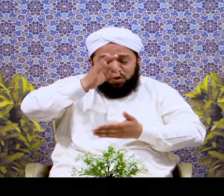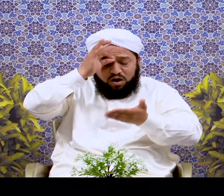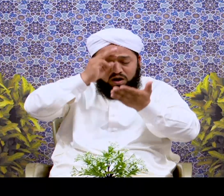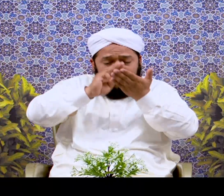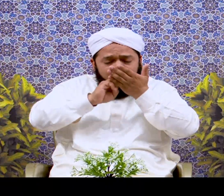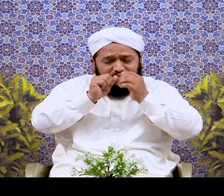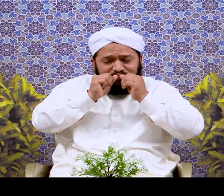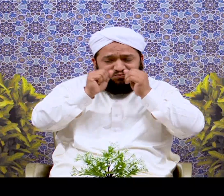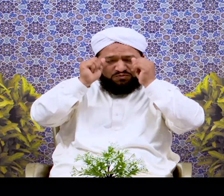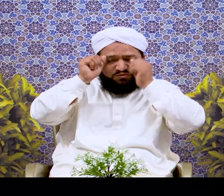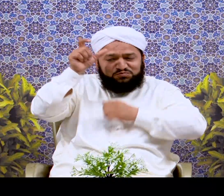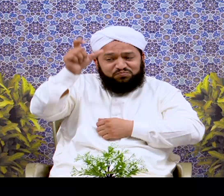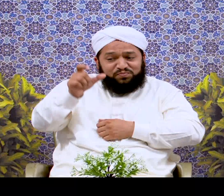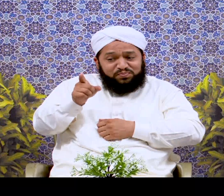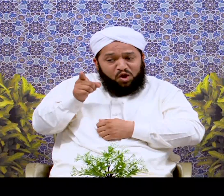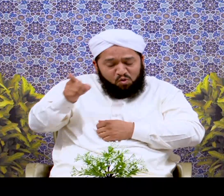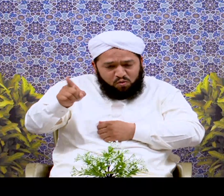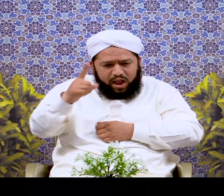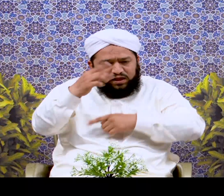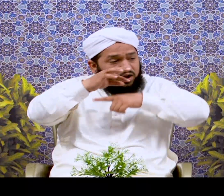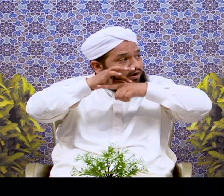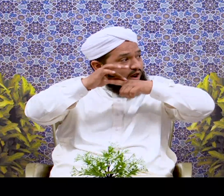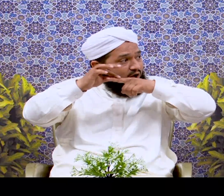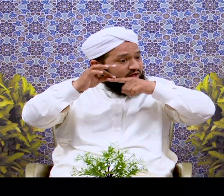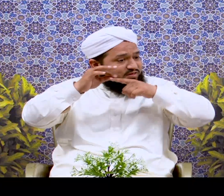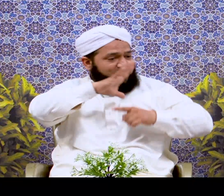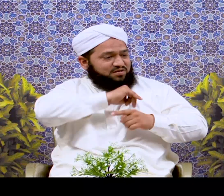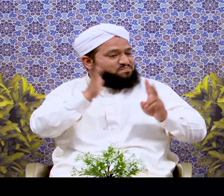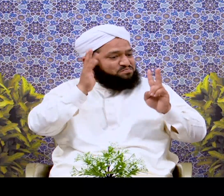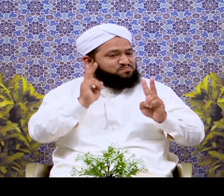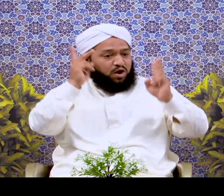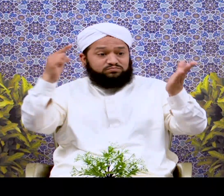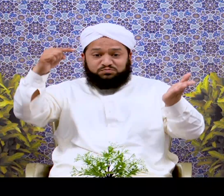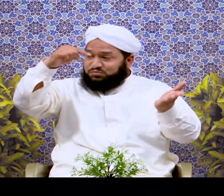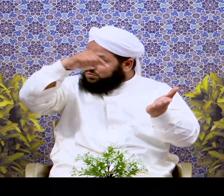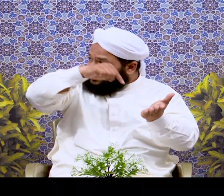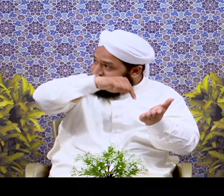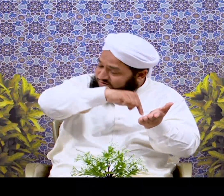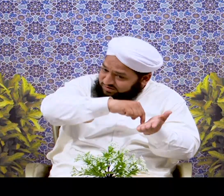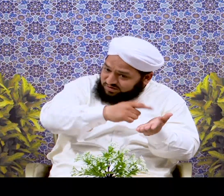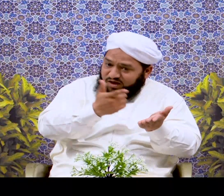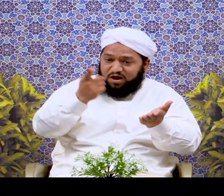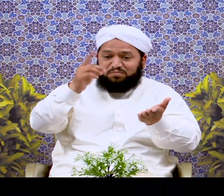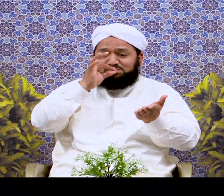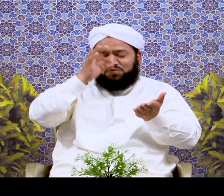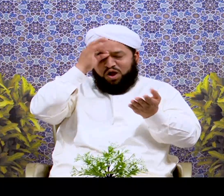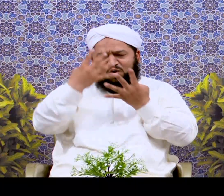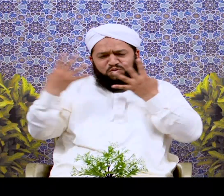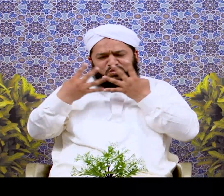اللہ علیہ وآلہ وصحبہ وسلم ایک رات مسجد اقصیٰ میں تشریف لائیں گے اور انبیاء کرام علیہم السلام